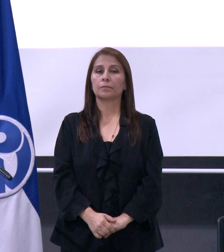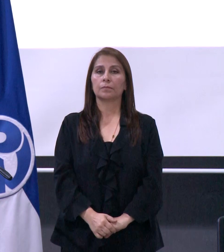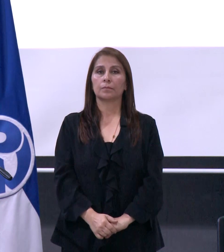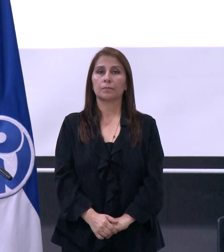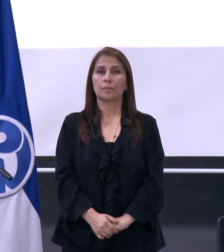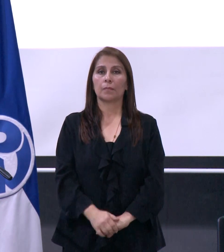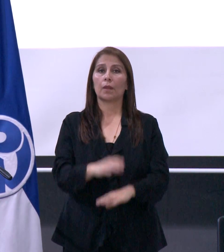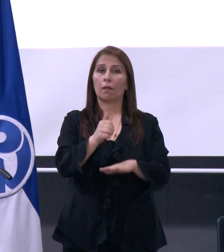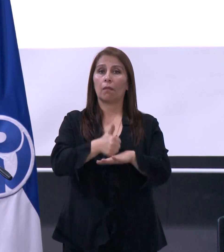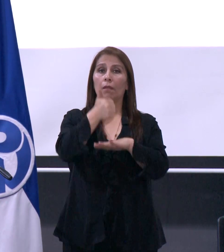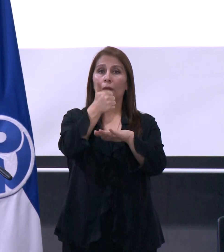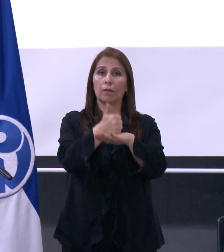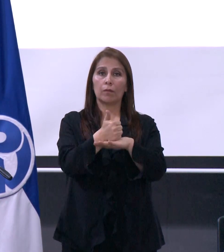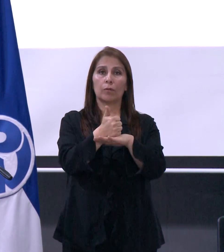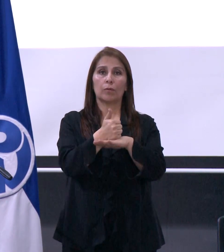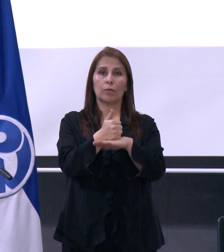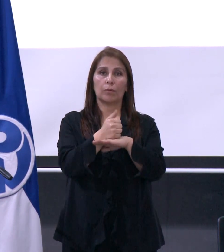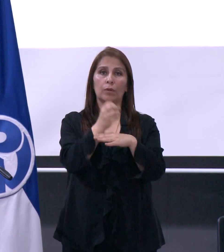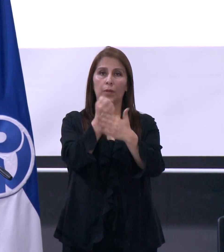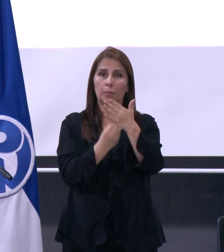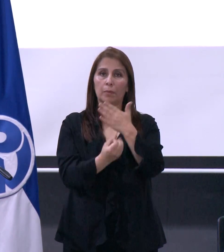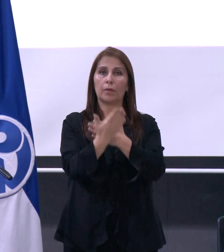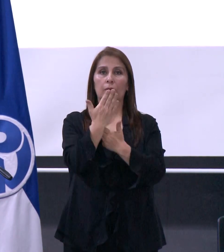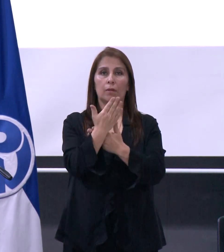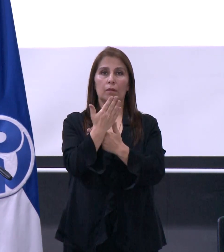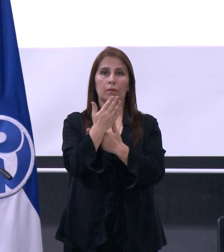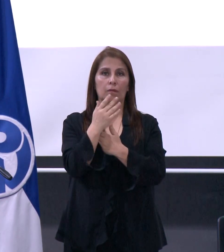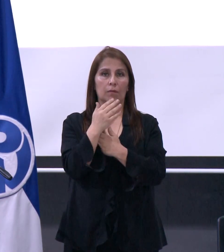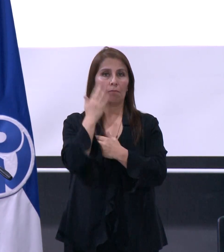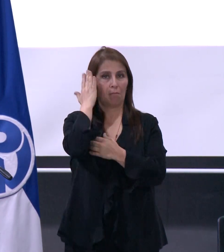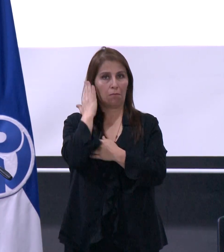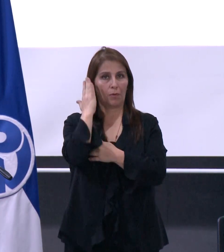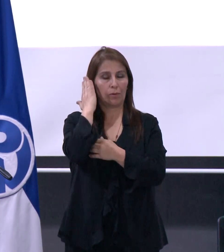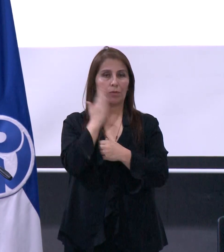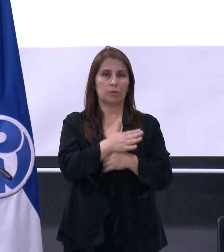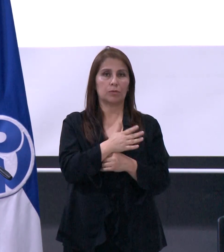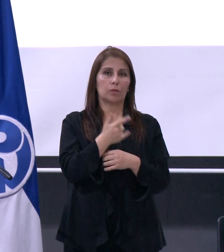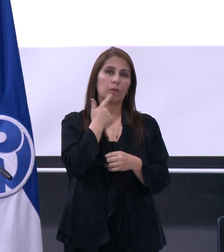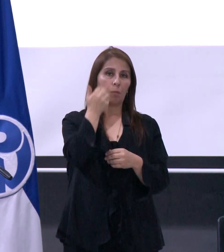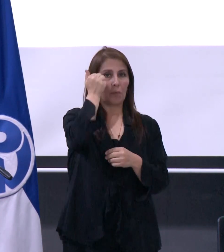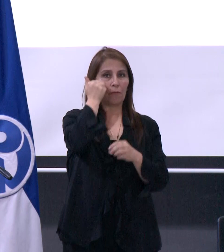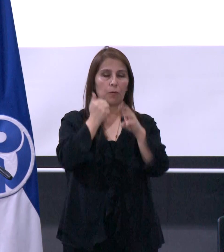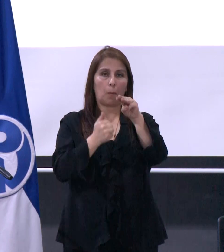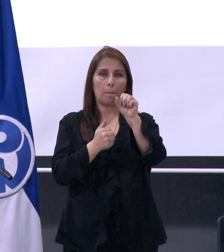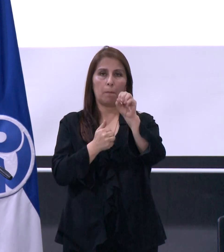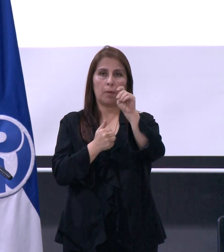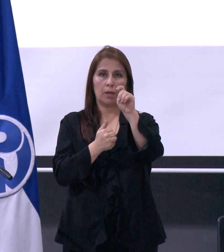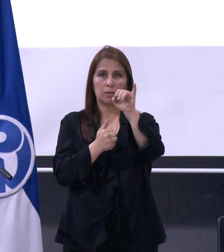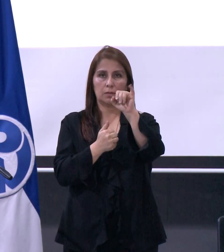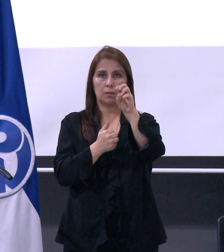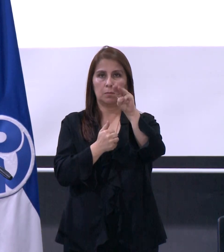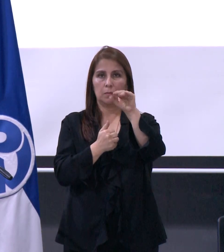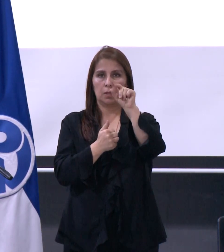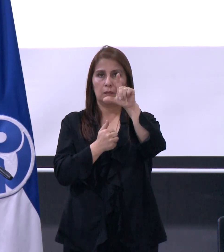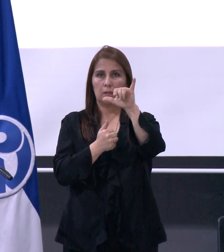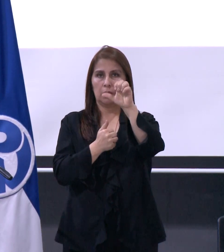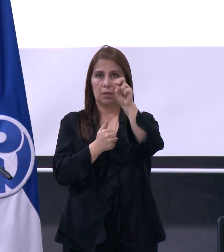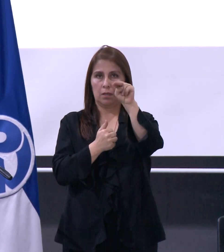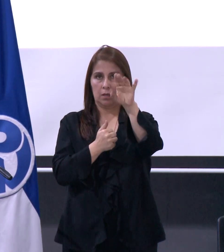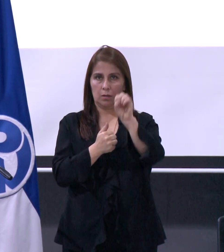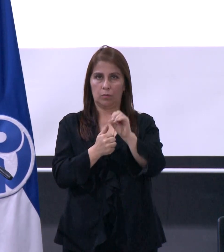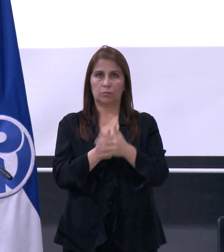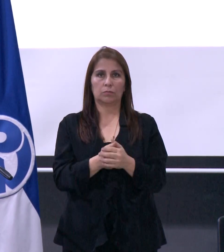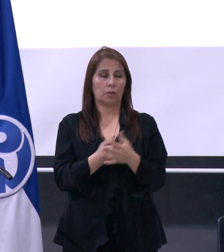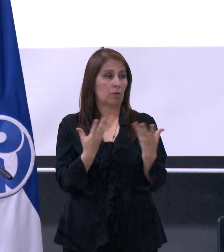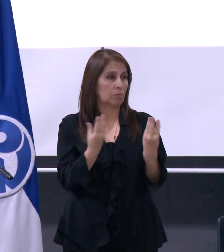señor director de la pn mauricio y maximiliano director del doctorado queridos colegas funcionarios